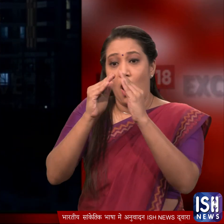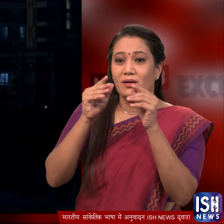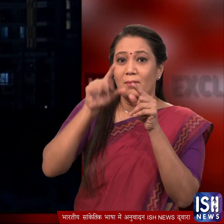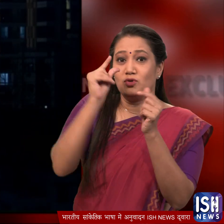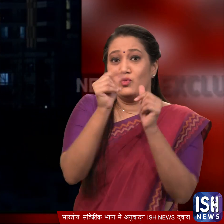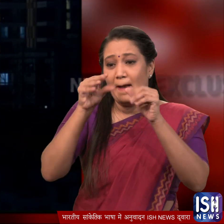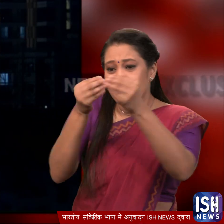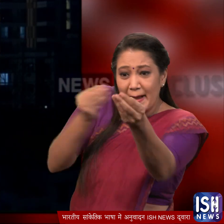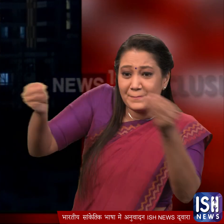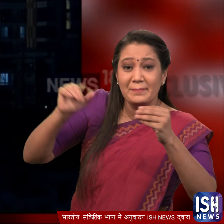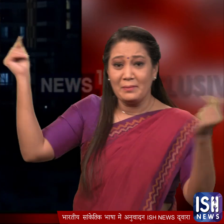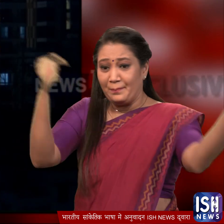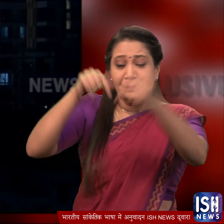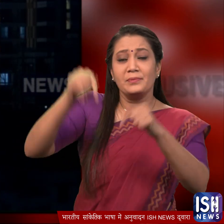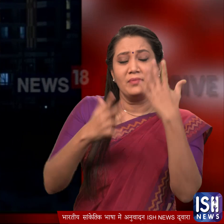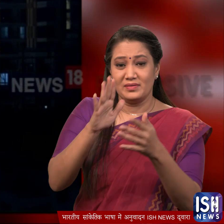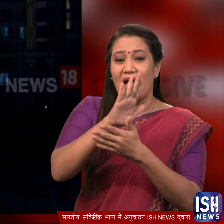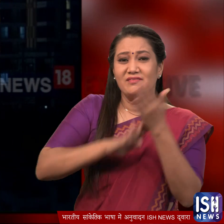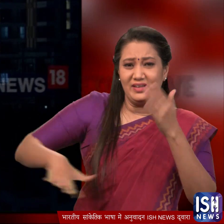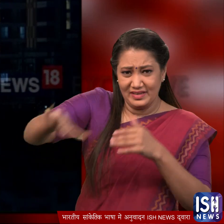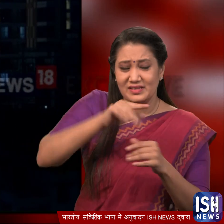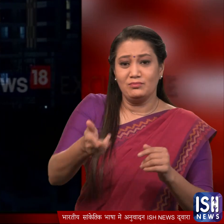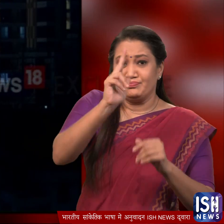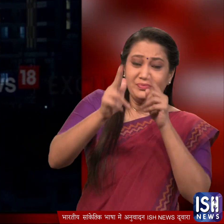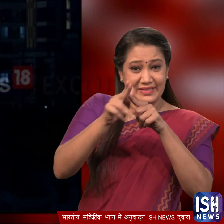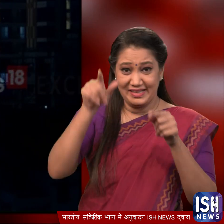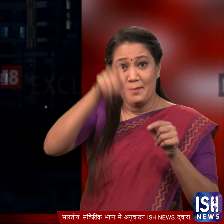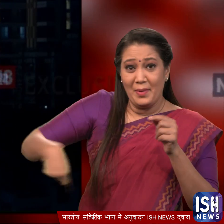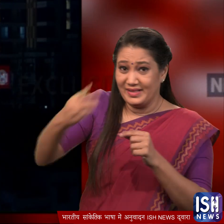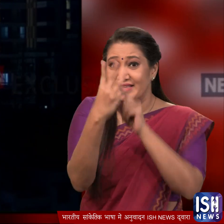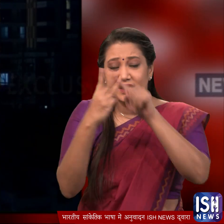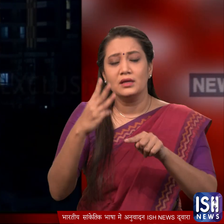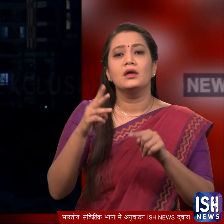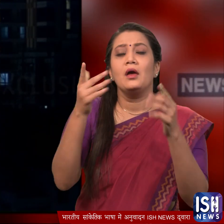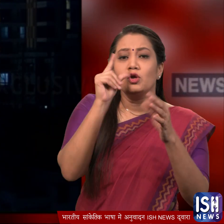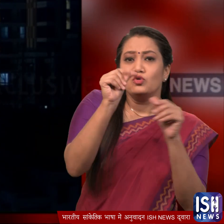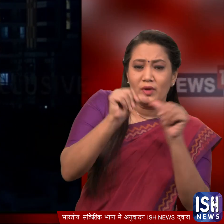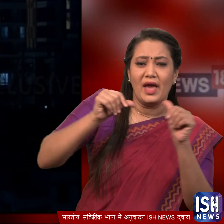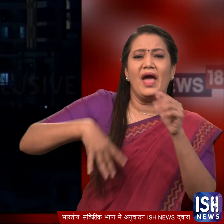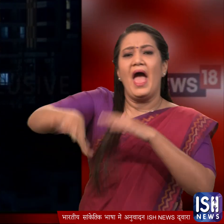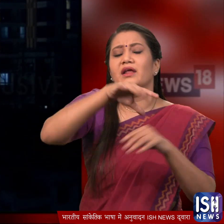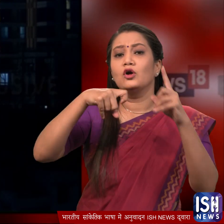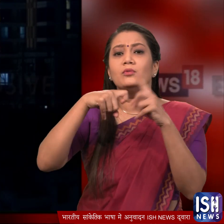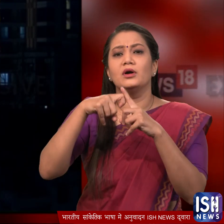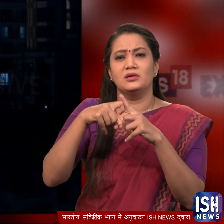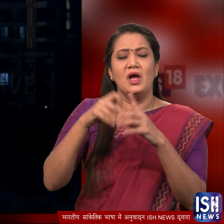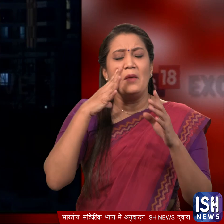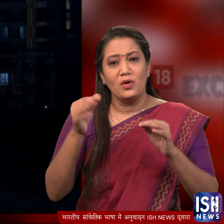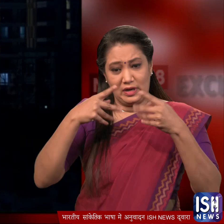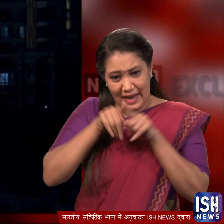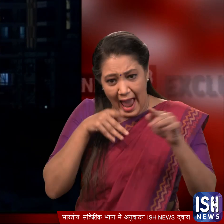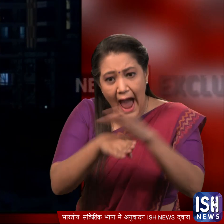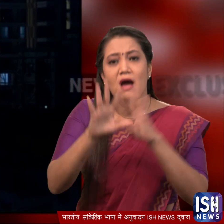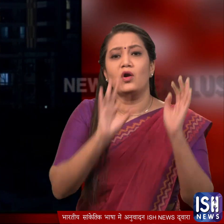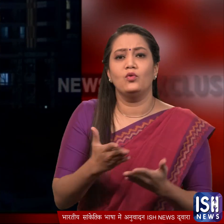की सक्रियता वहां बढ़ गई है। अभी जिस हल्द्वानी शहर में तमंचा दिखाकर बदमाशों ने लूटपाट की, उसे उत्तराखंड के कुमाऊं क्षेत्र का प्रवेश द्वार